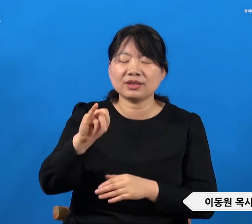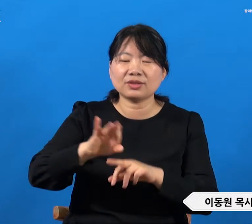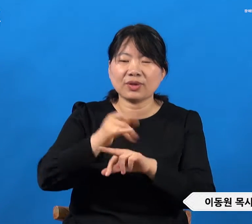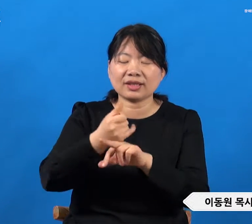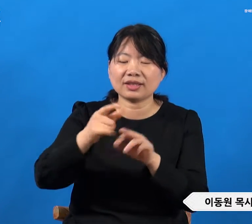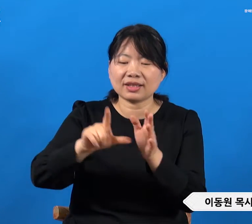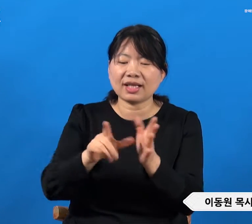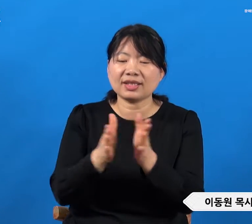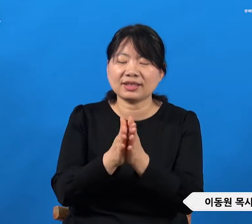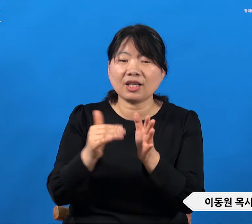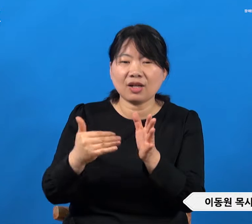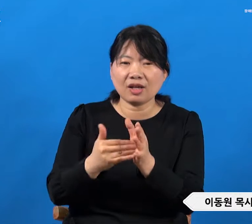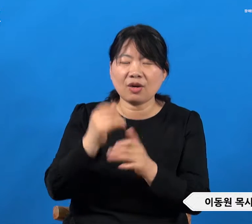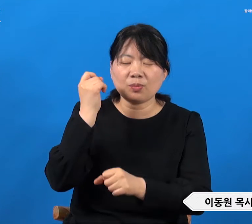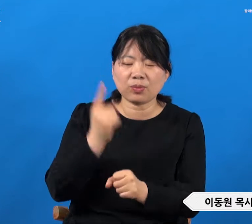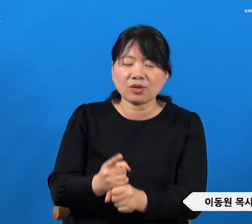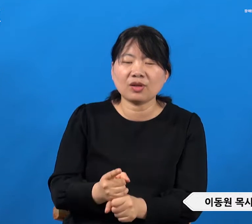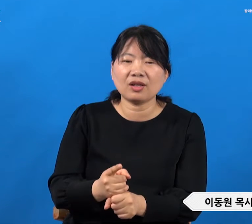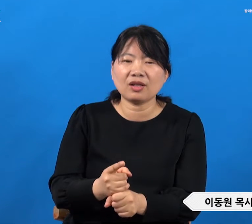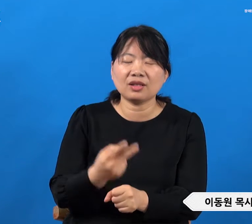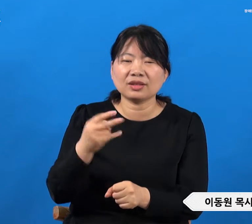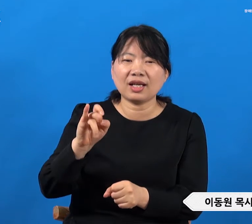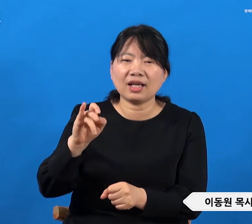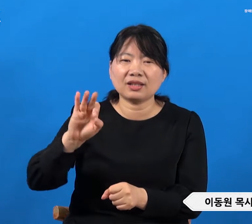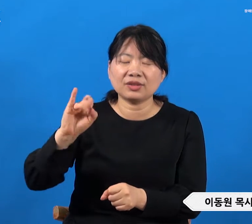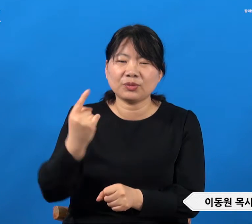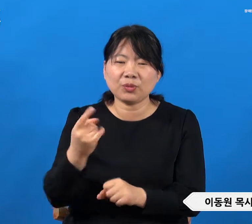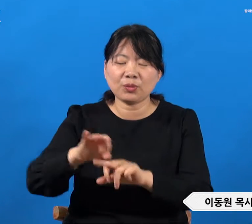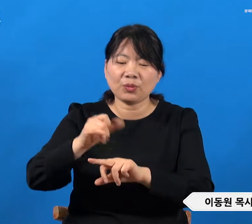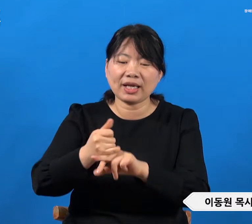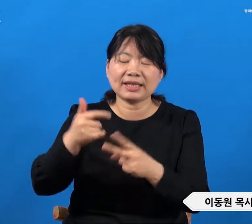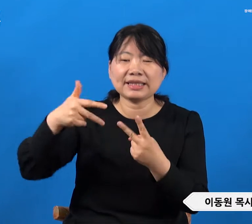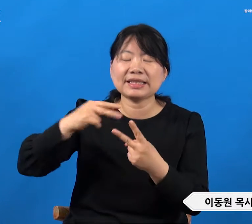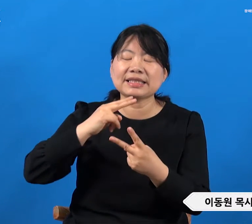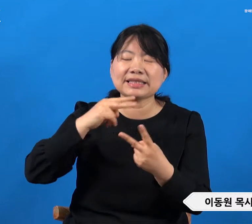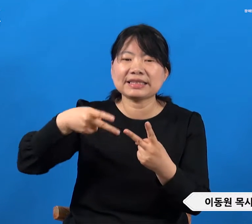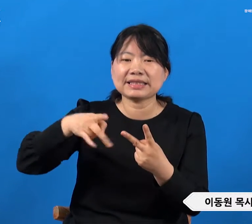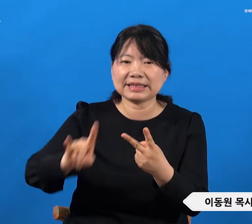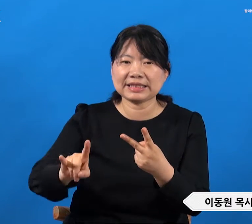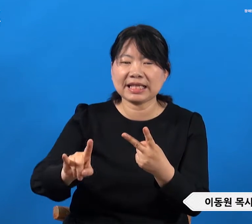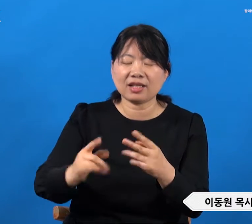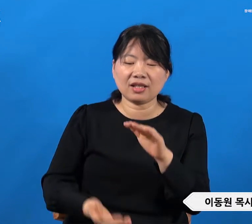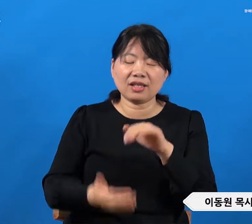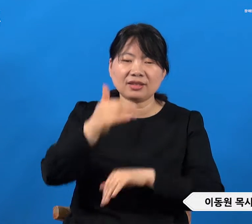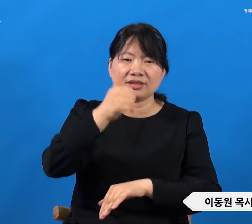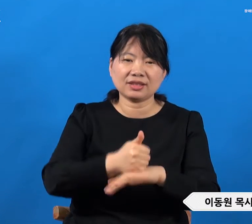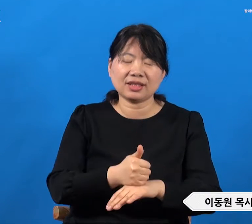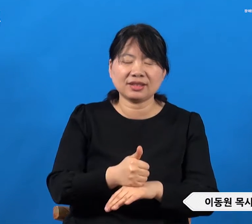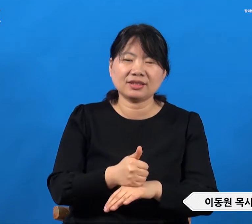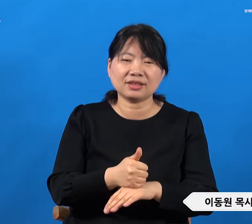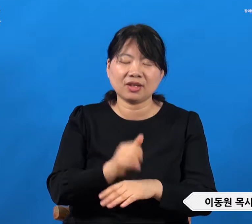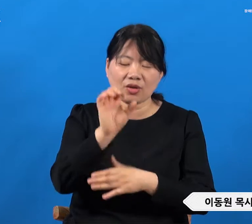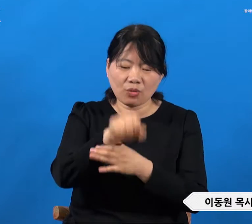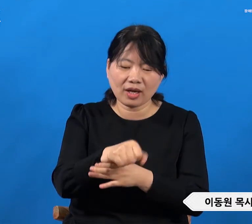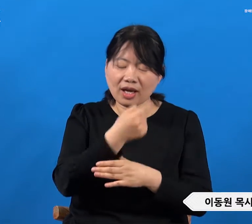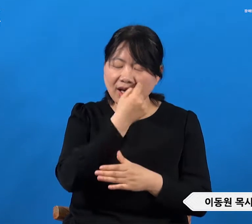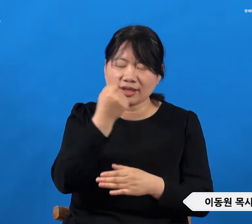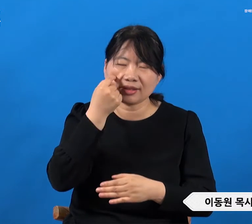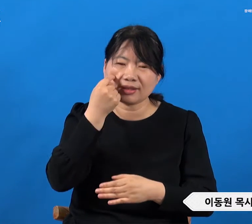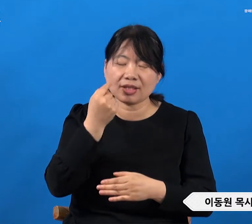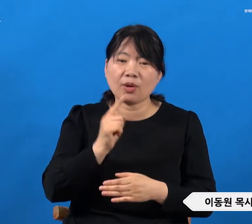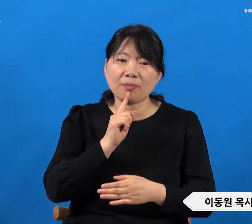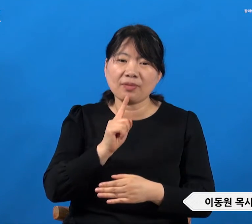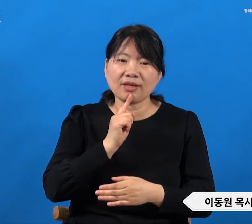왕 때 시작이 됐어요. 근데 벌써 이제 다리오 왕 2세, 이 다리오 왕의 최종 재가를